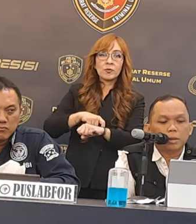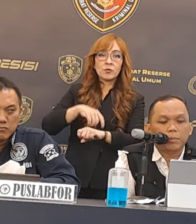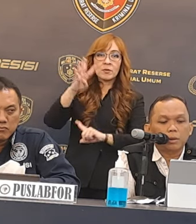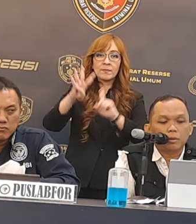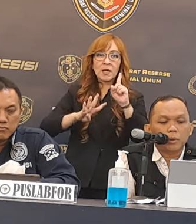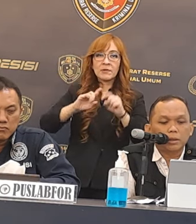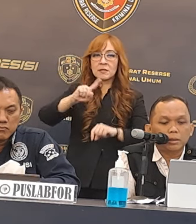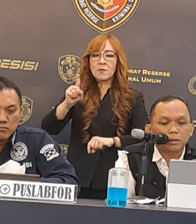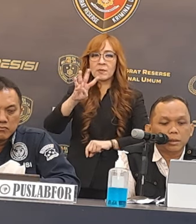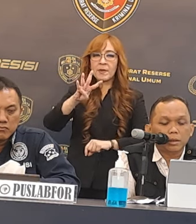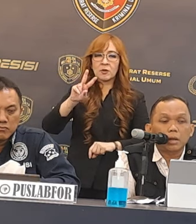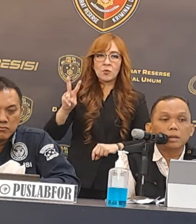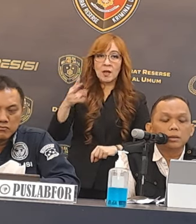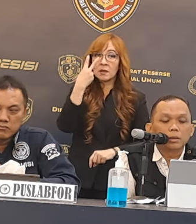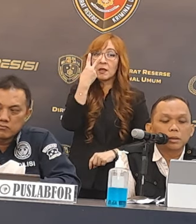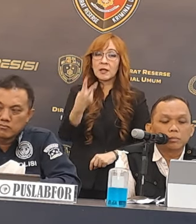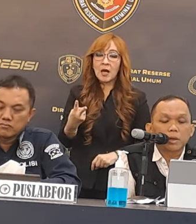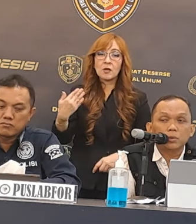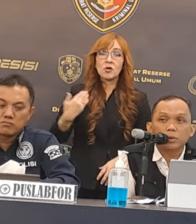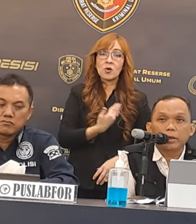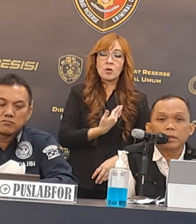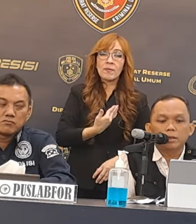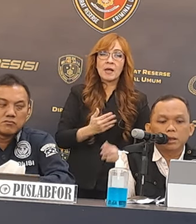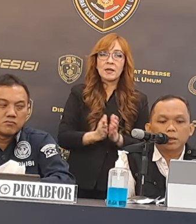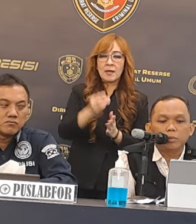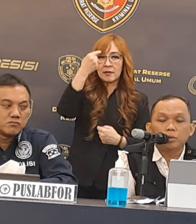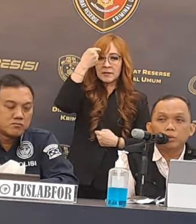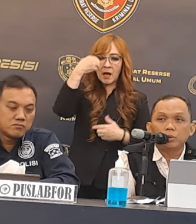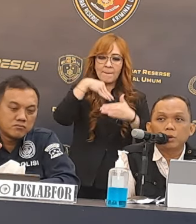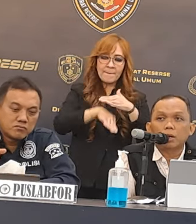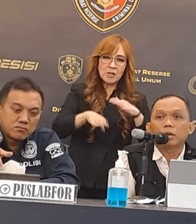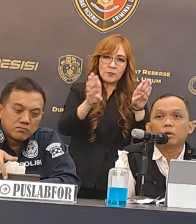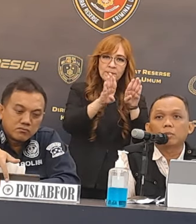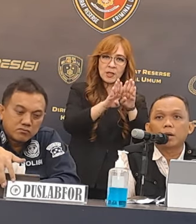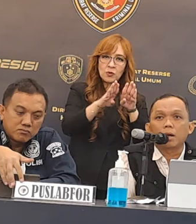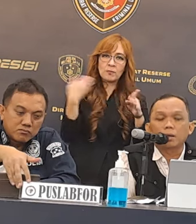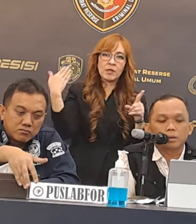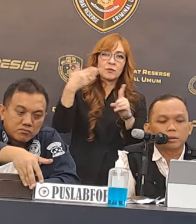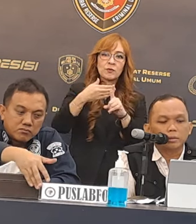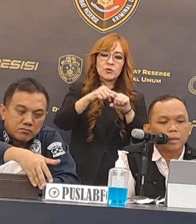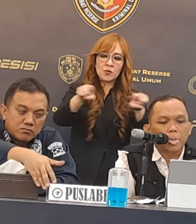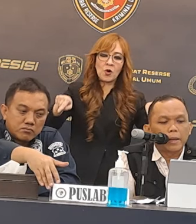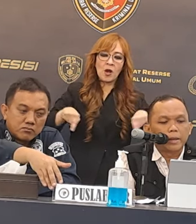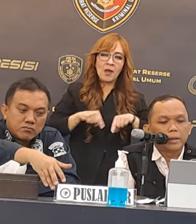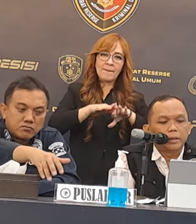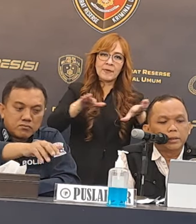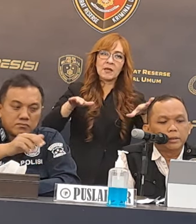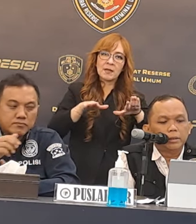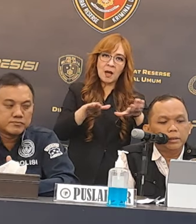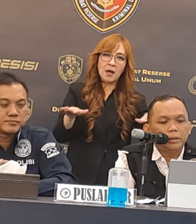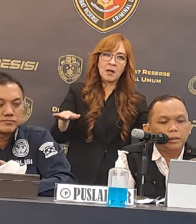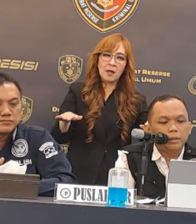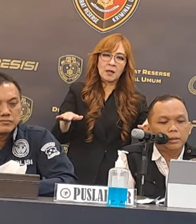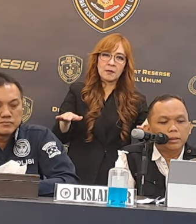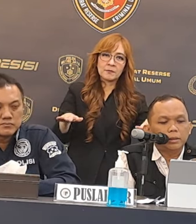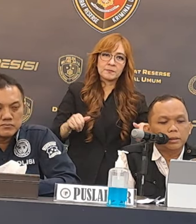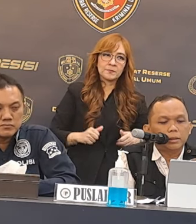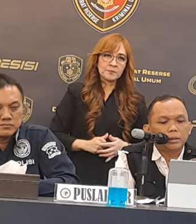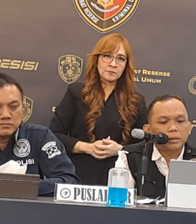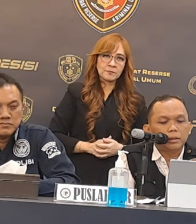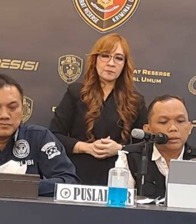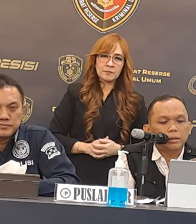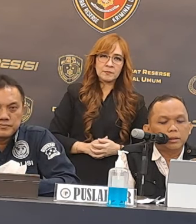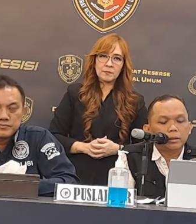14.42, tampak korban dan tersangka masuk gate adalah menuju area kolam renang. Di